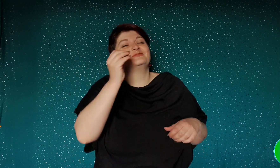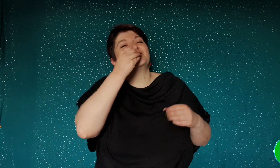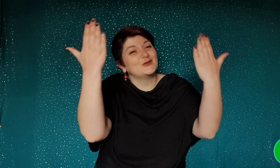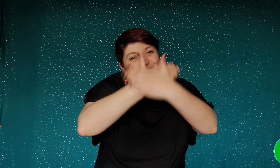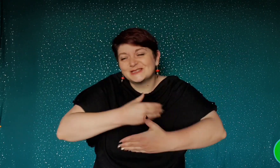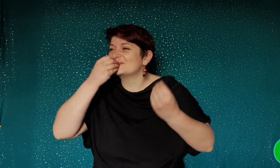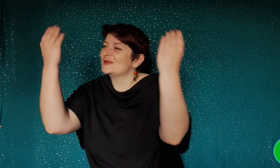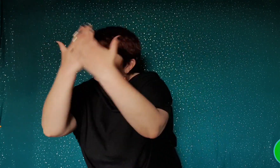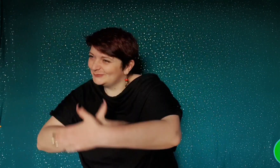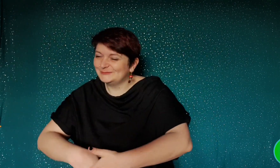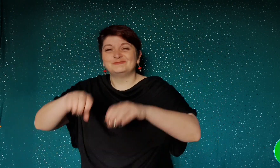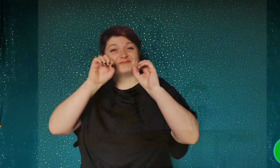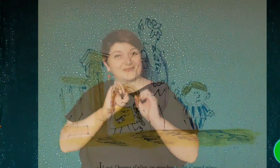dit grand-père, bonne nuit.